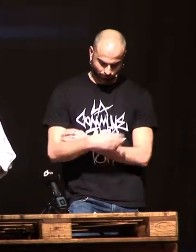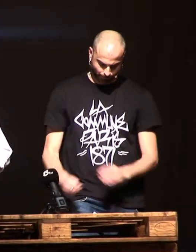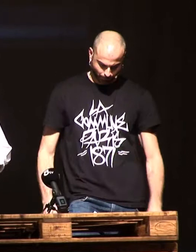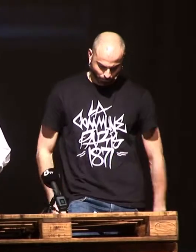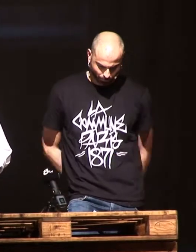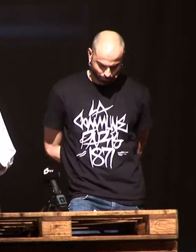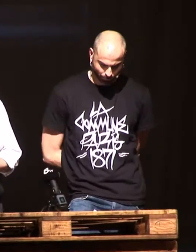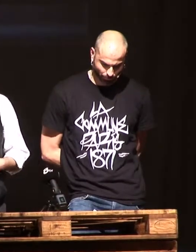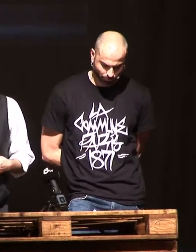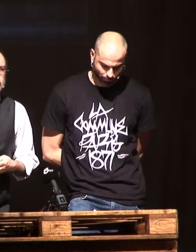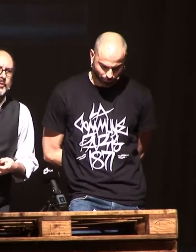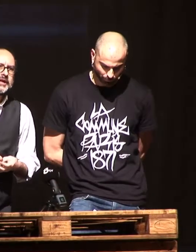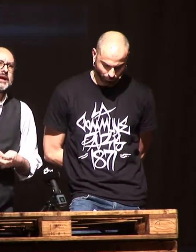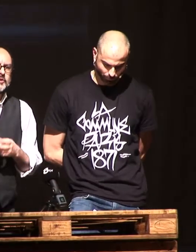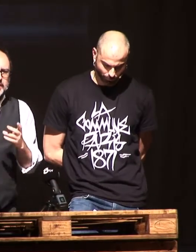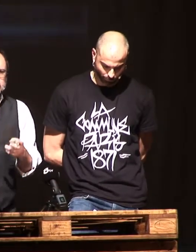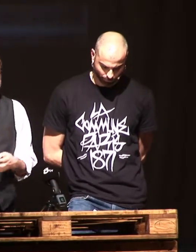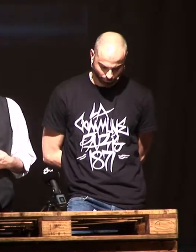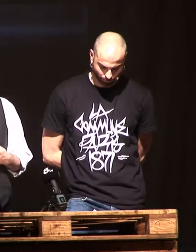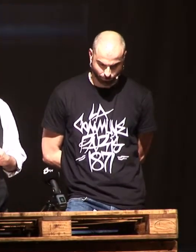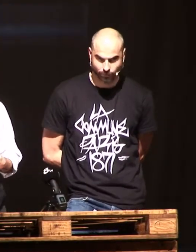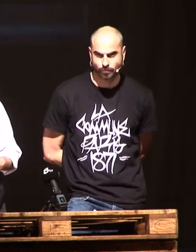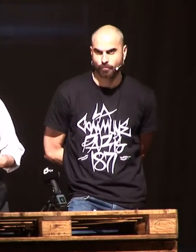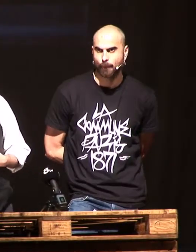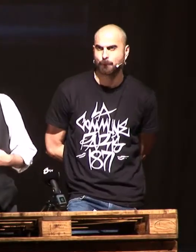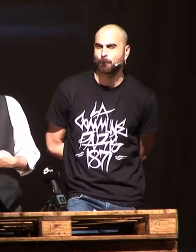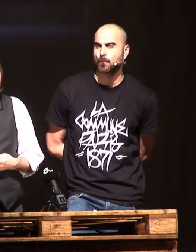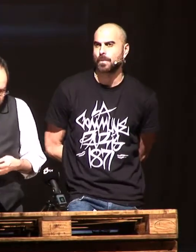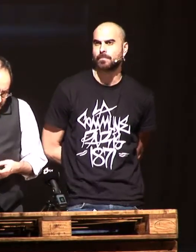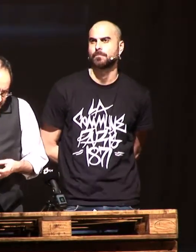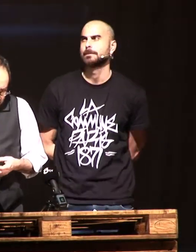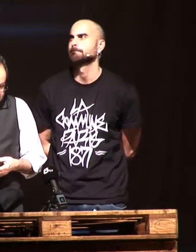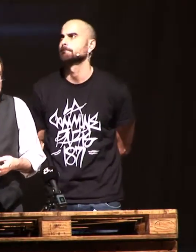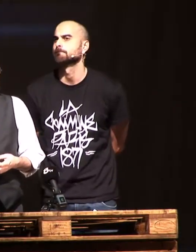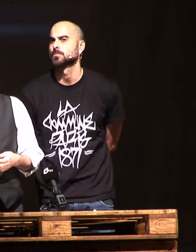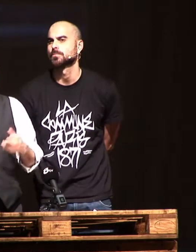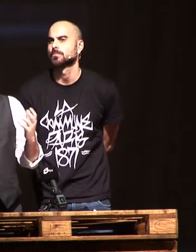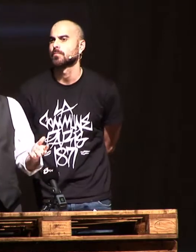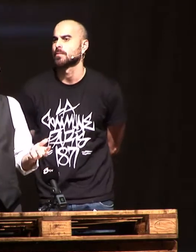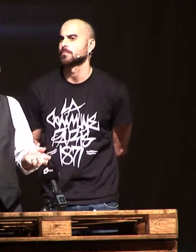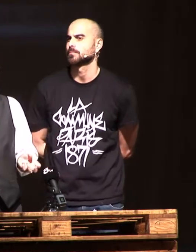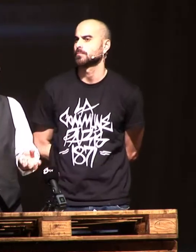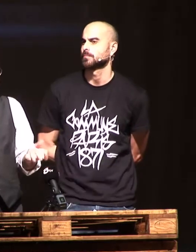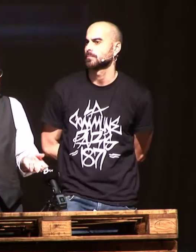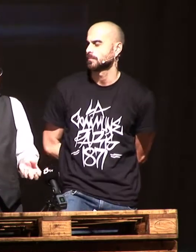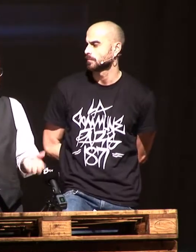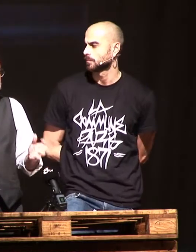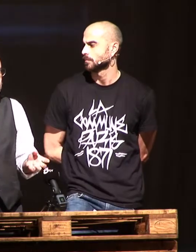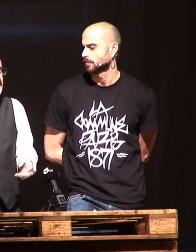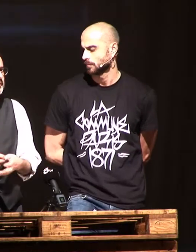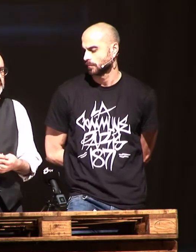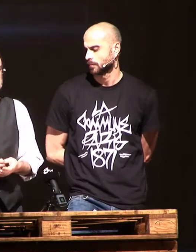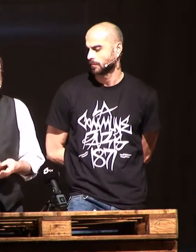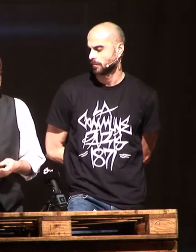cultures. El que volem és una república, com dèiem, impura i lliure. I des d'aquí, una república que lluiti per